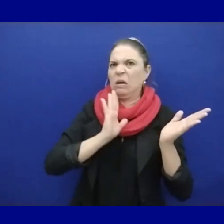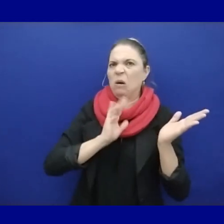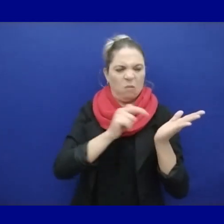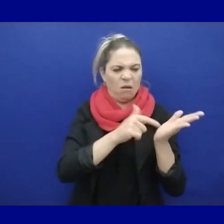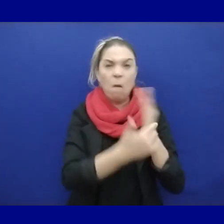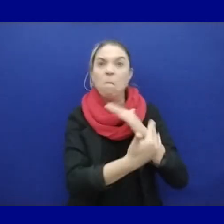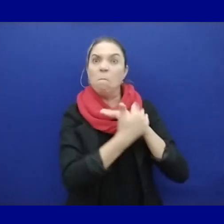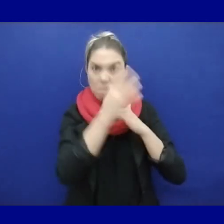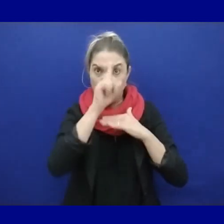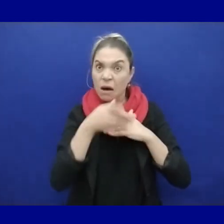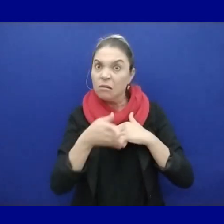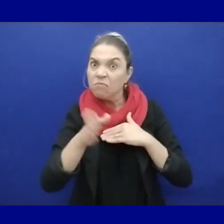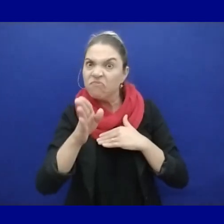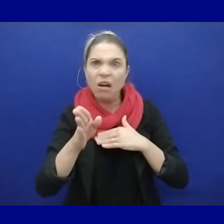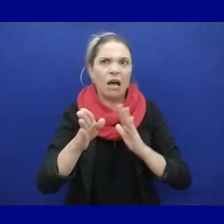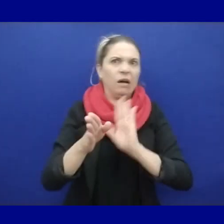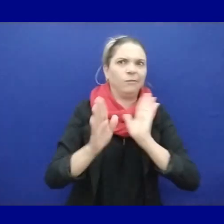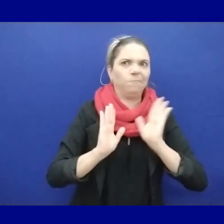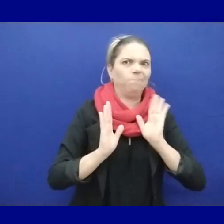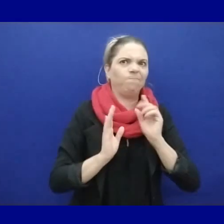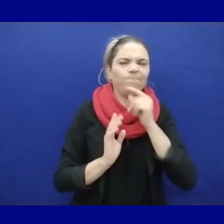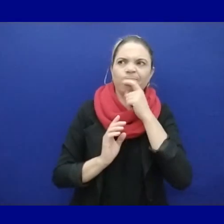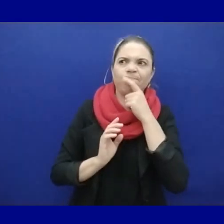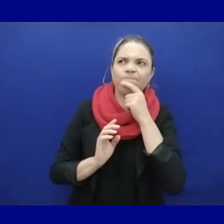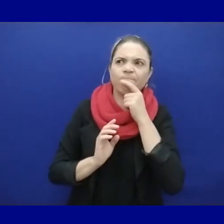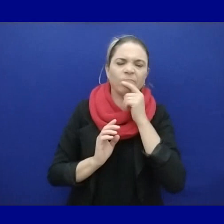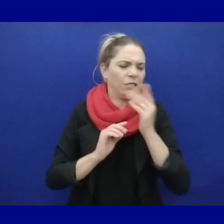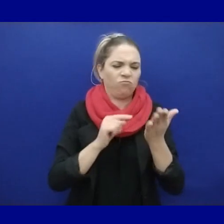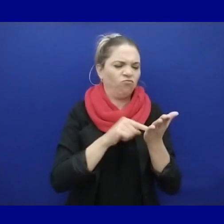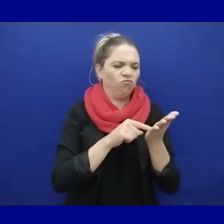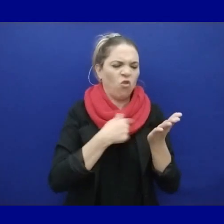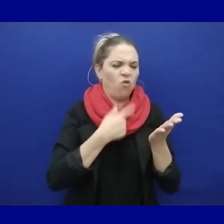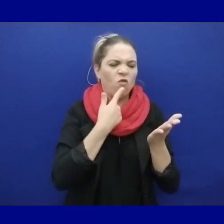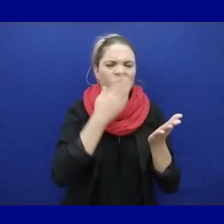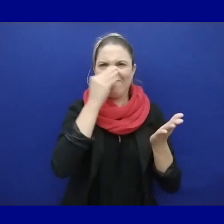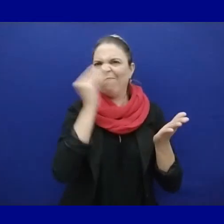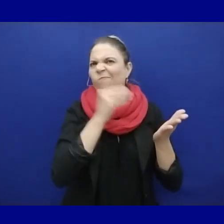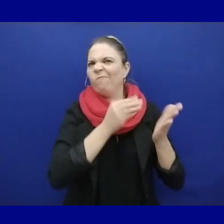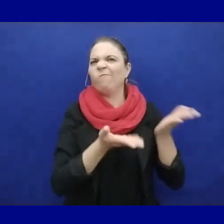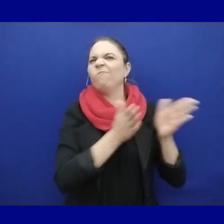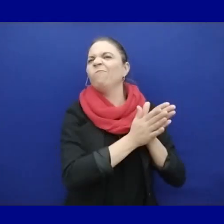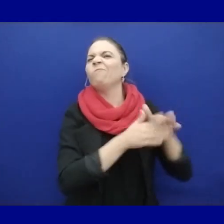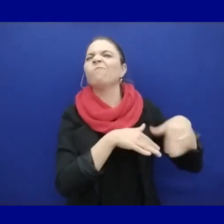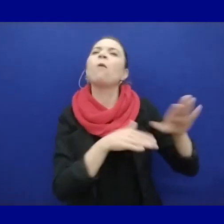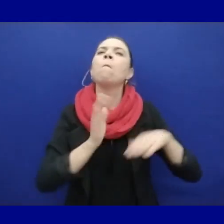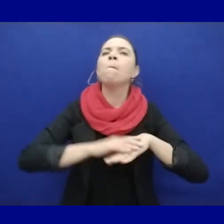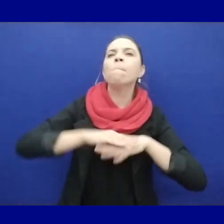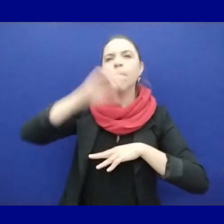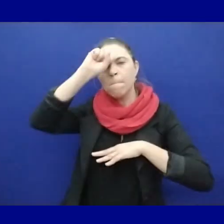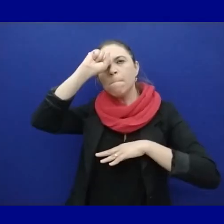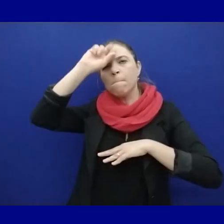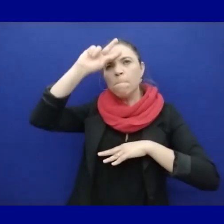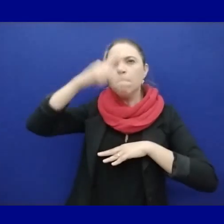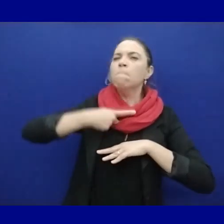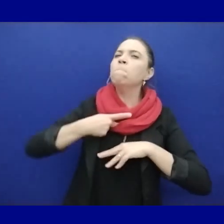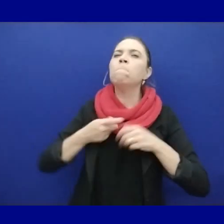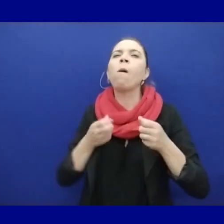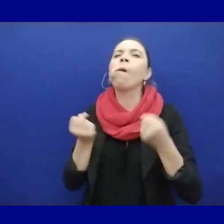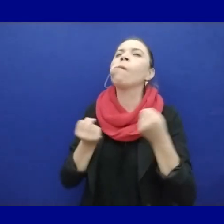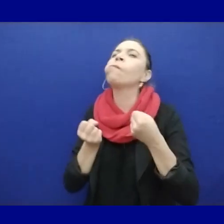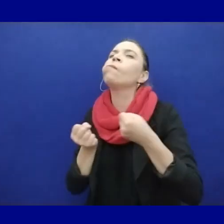difícil, complicada. Ele então resolveu discordar do mapa e criar sua própria